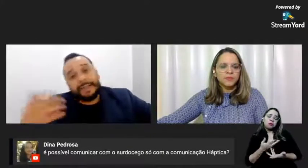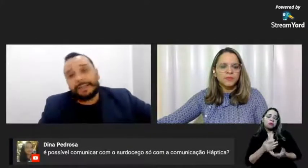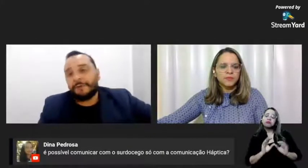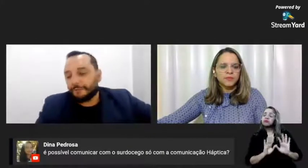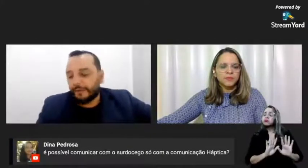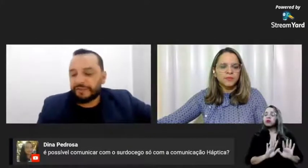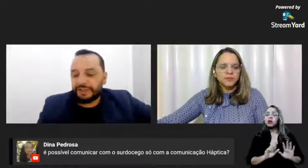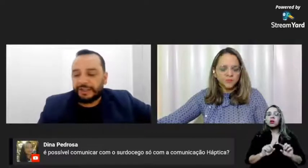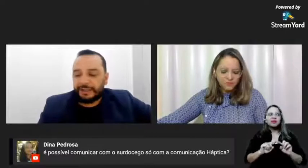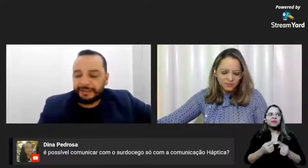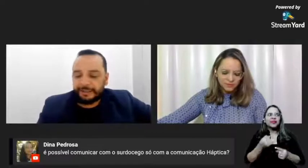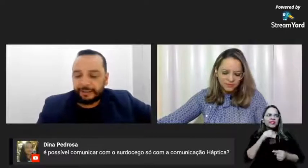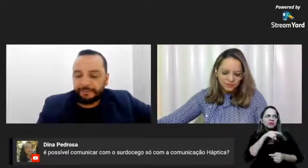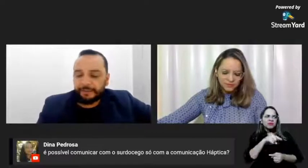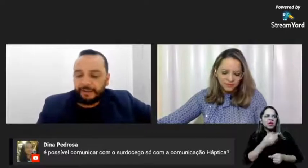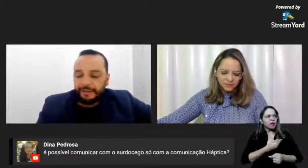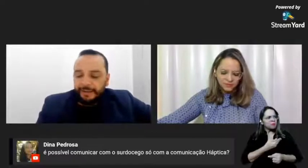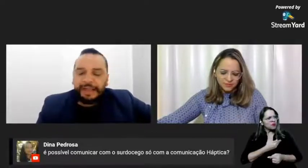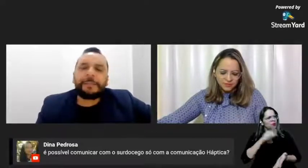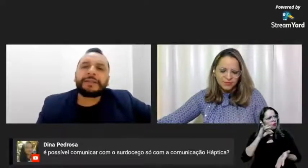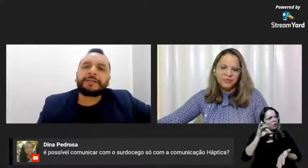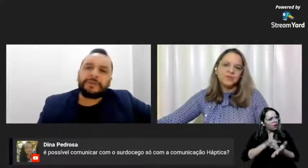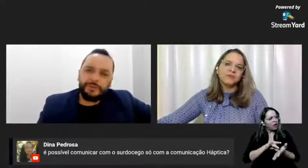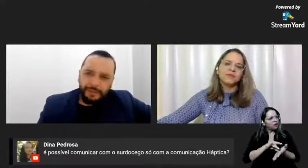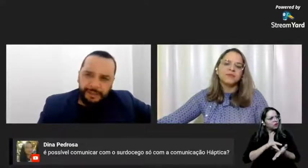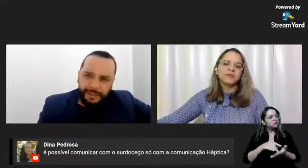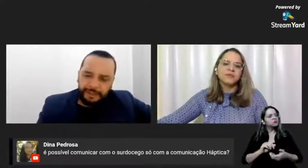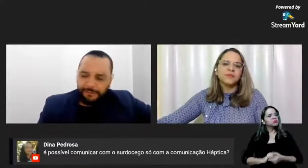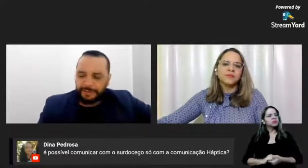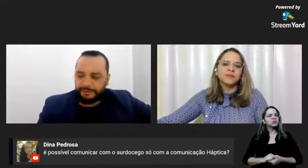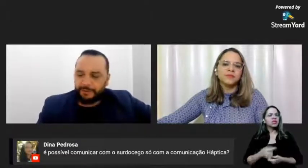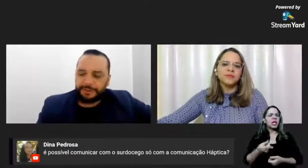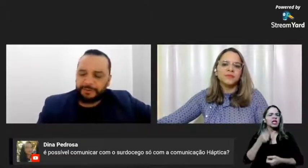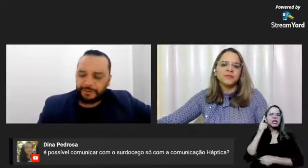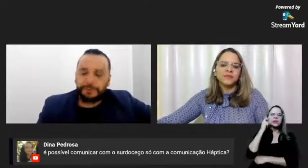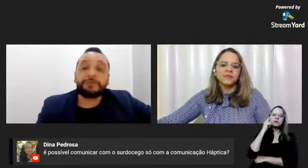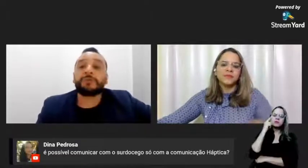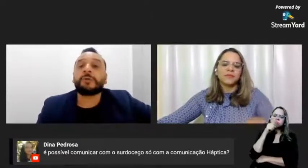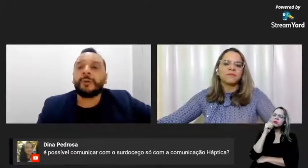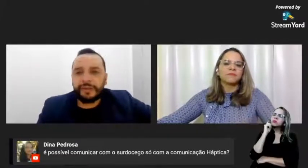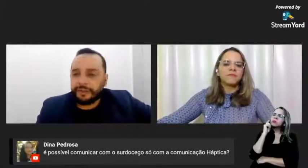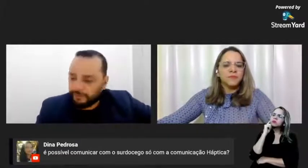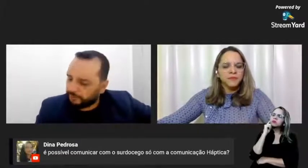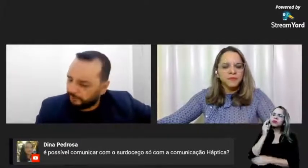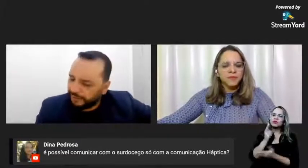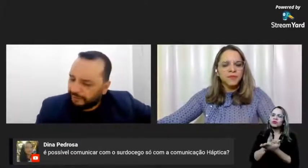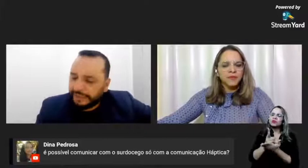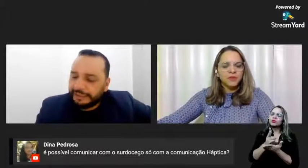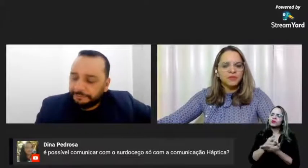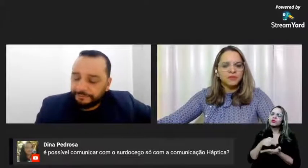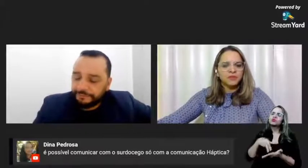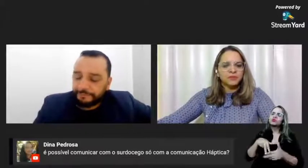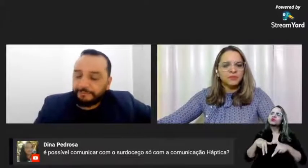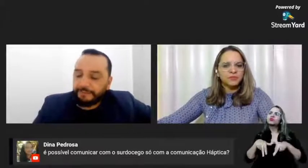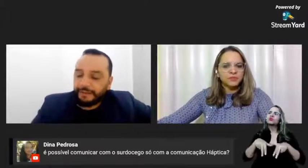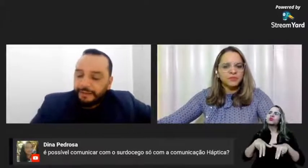se você quer ser meu amigo, eu vou te tratar assim. Ele pensou sobre isso, pensou e continuou andando junto comigo,